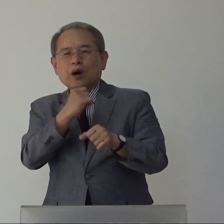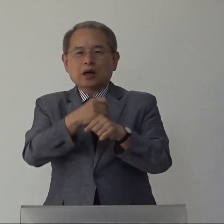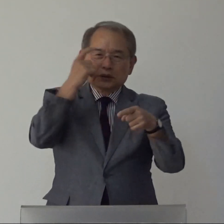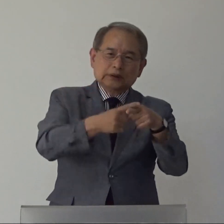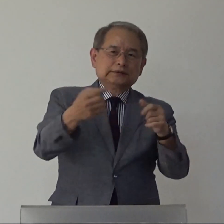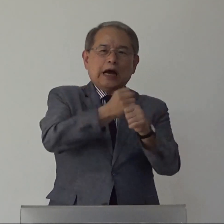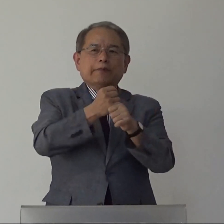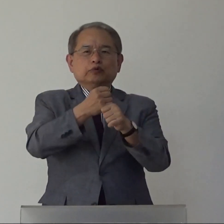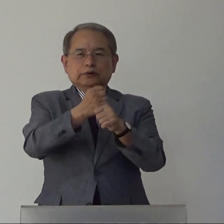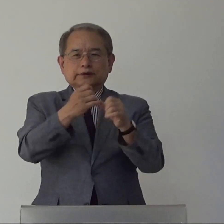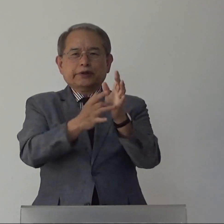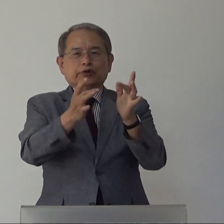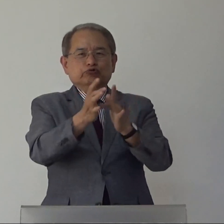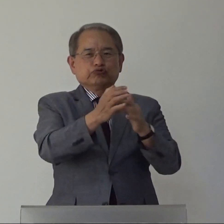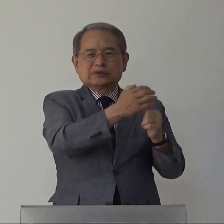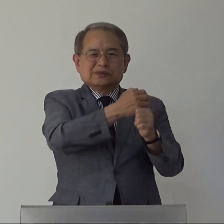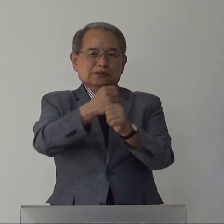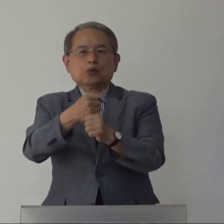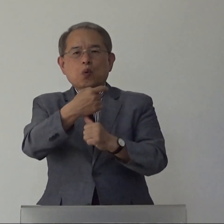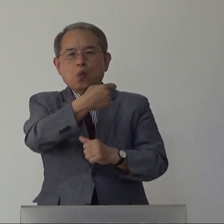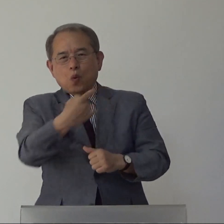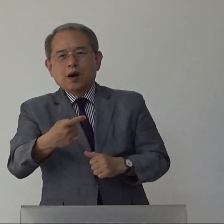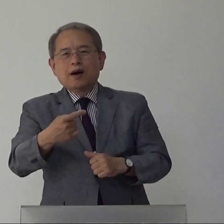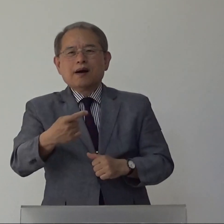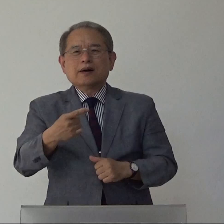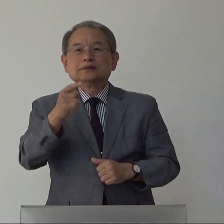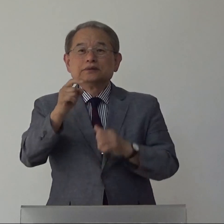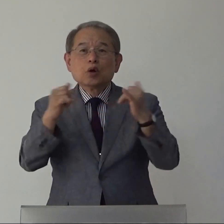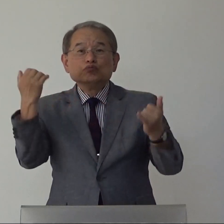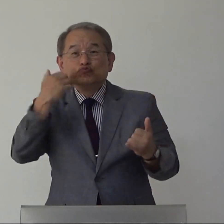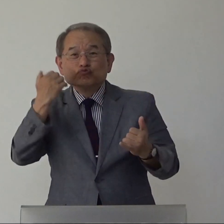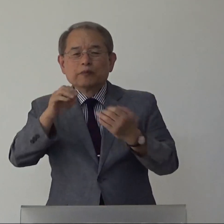어느 여인이 가늠하다 잡혀왔습니다.